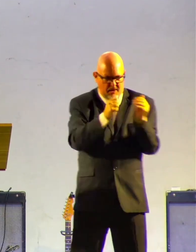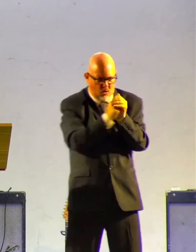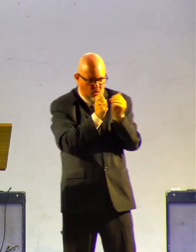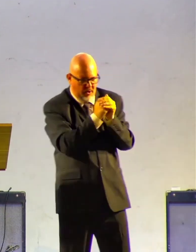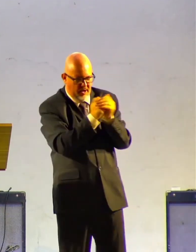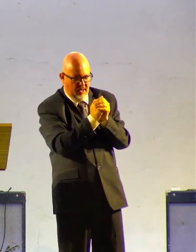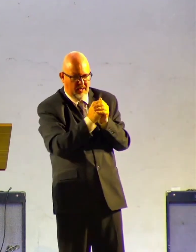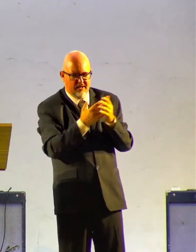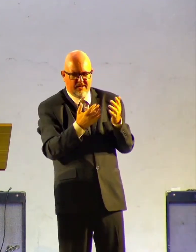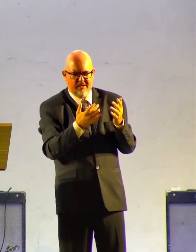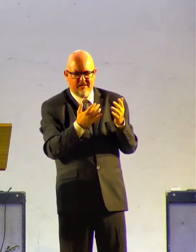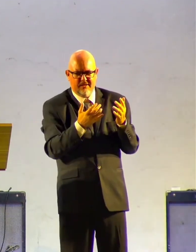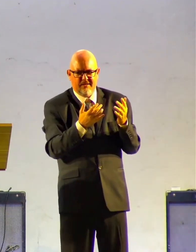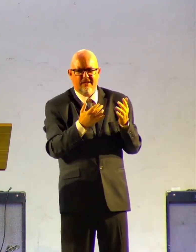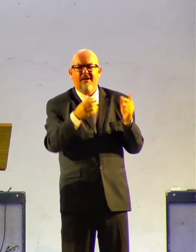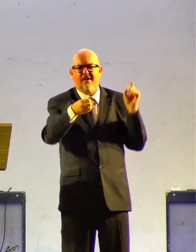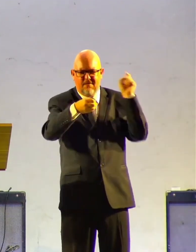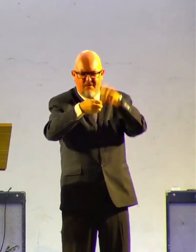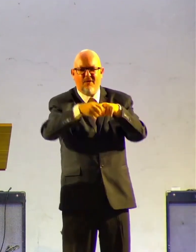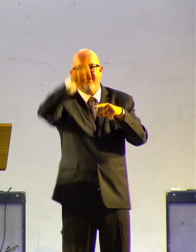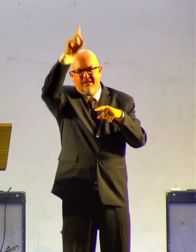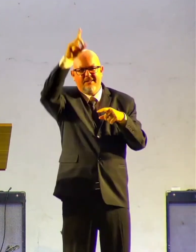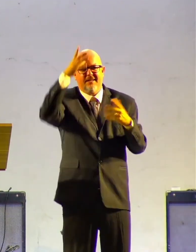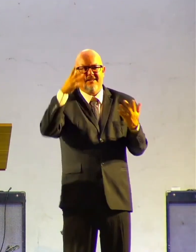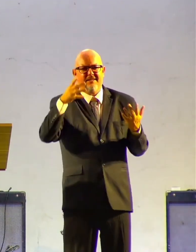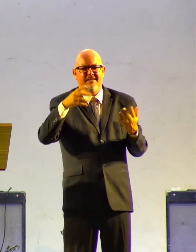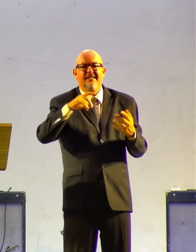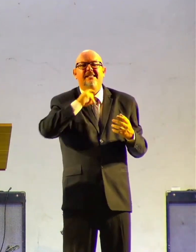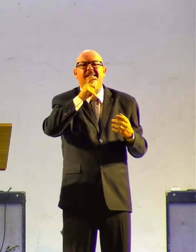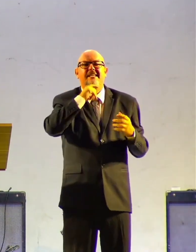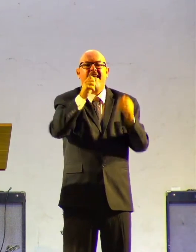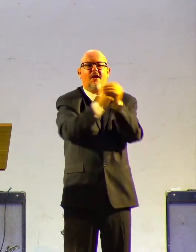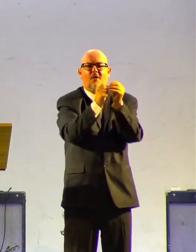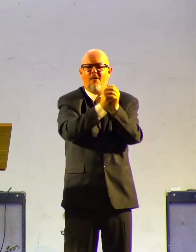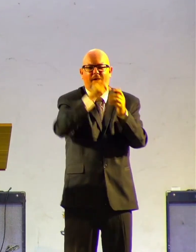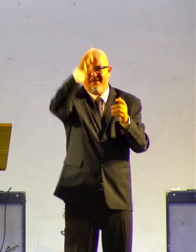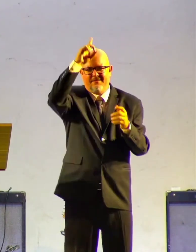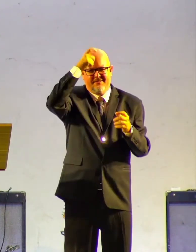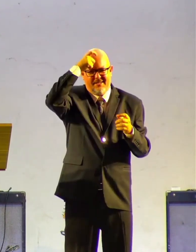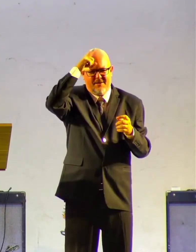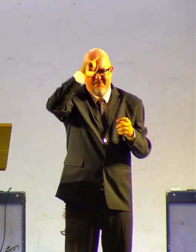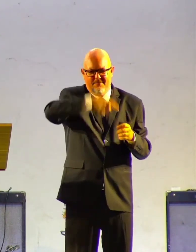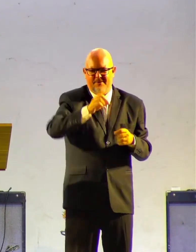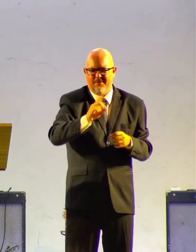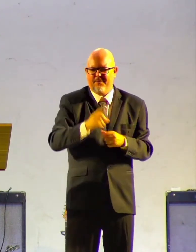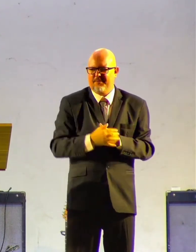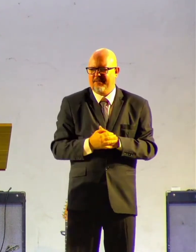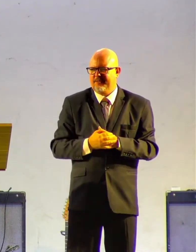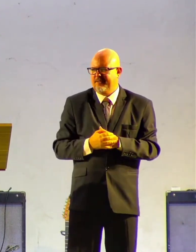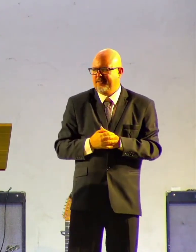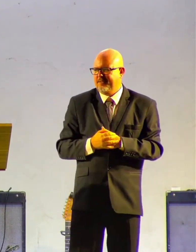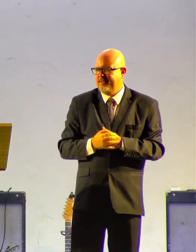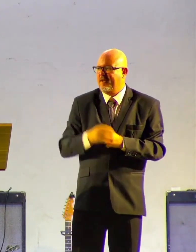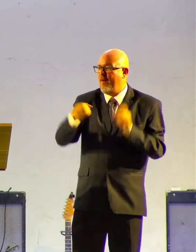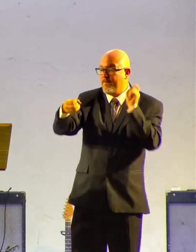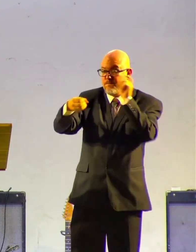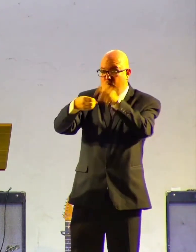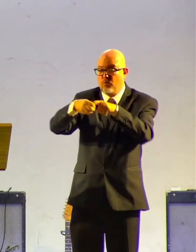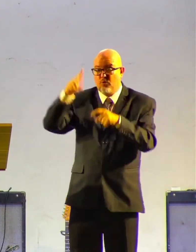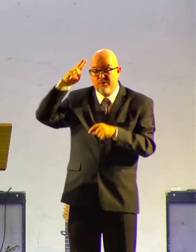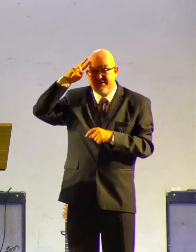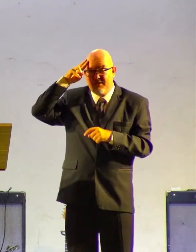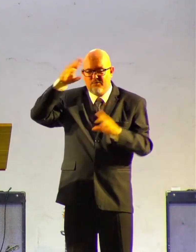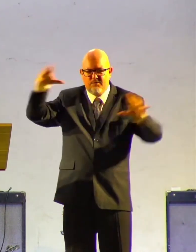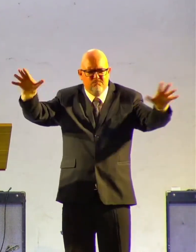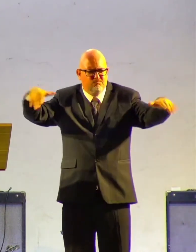orar? Então pode voltar, Deus está falando, já manda ninguém orar não, pode voltar que é Deus falando com você. E ele voltou na